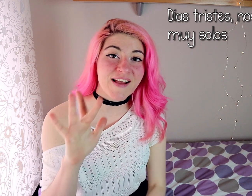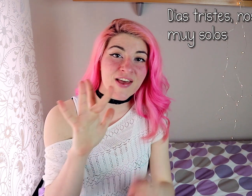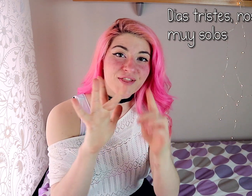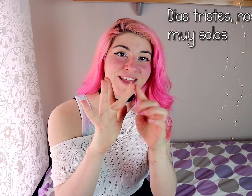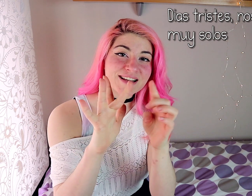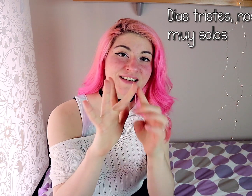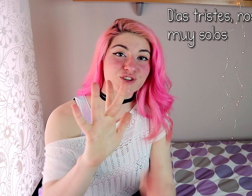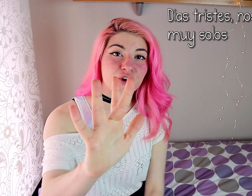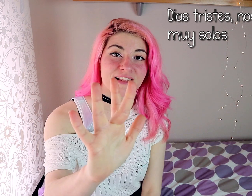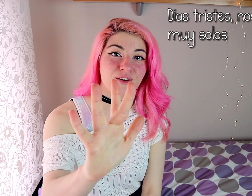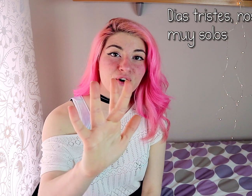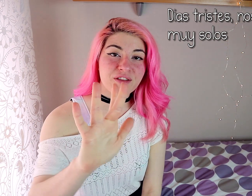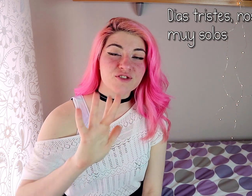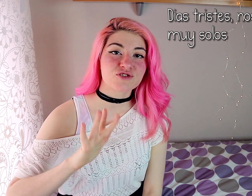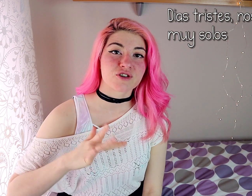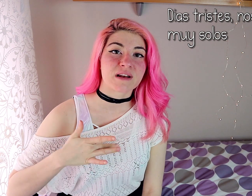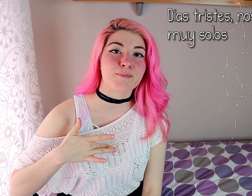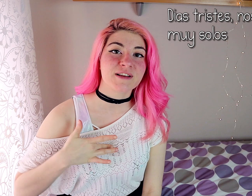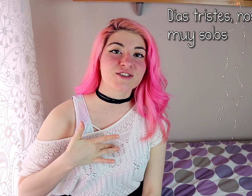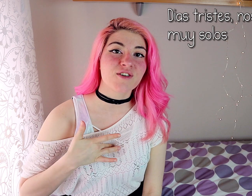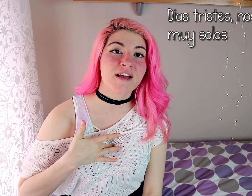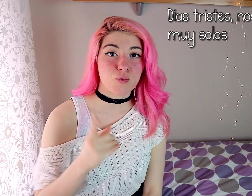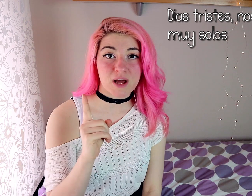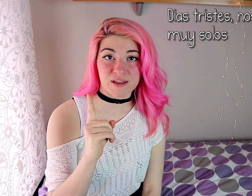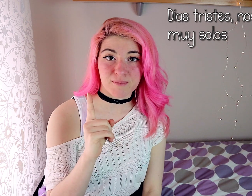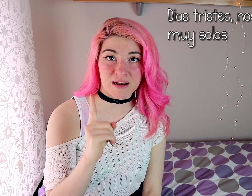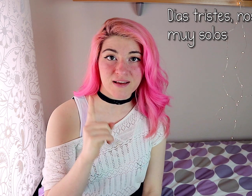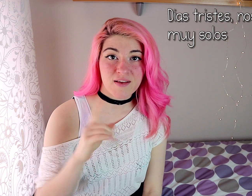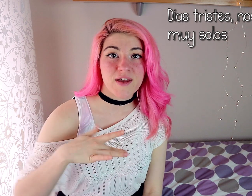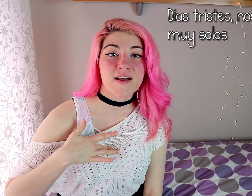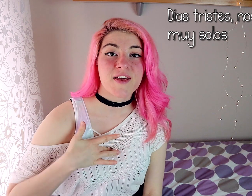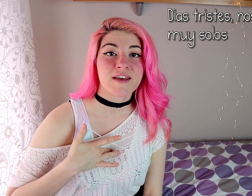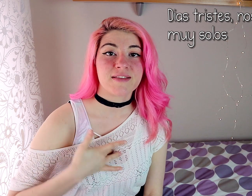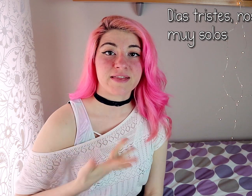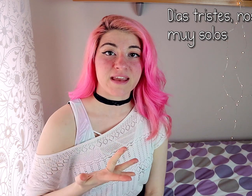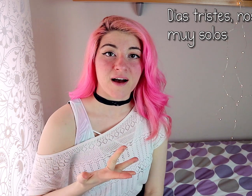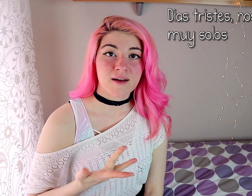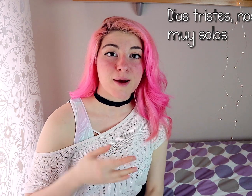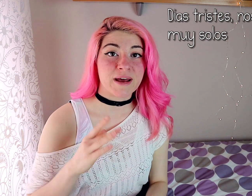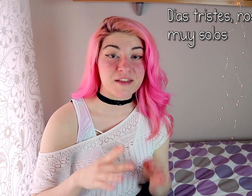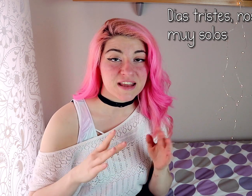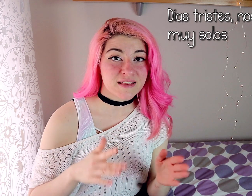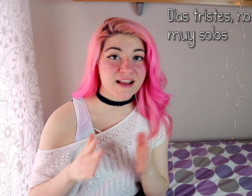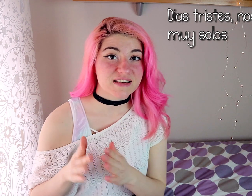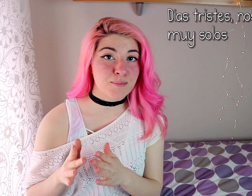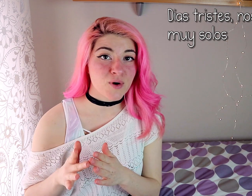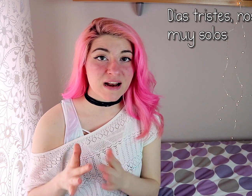¿vale? Días es con el dedo corazón sobre el pecho una vez, ¿vale? Día. Para decir días en plural,